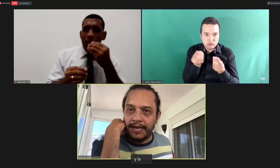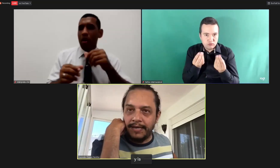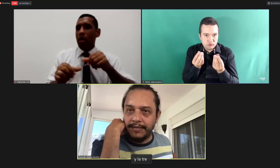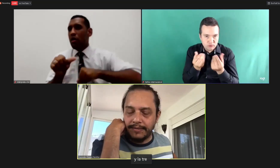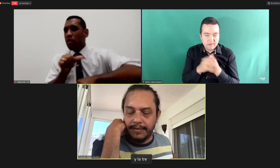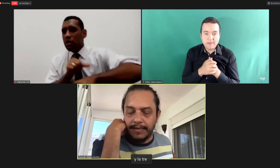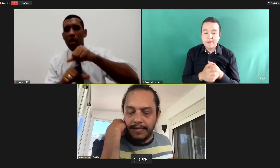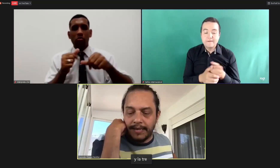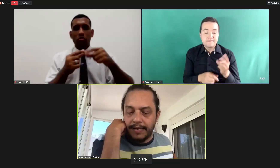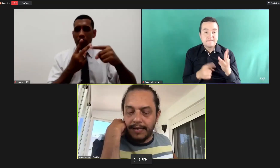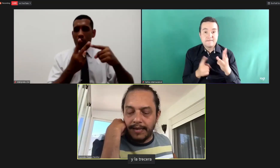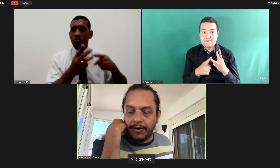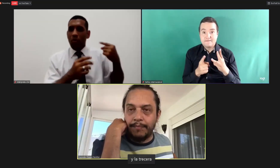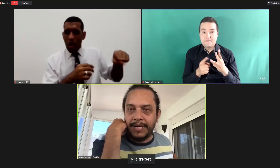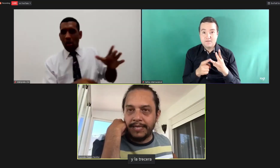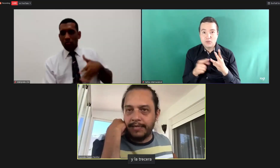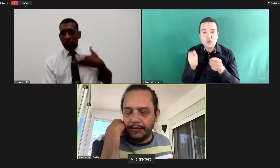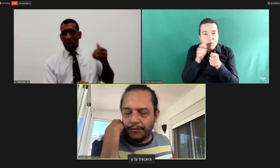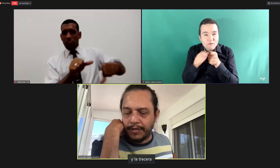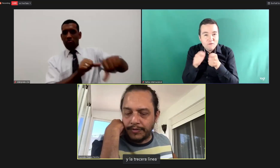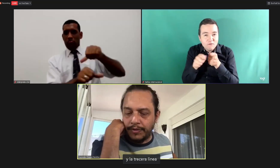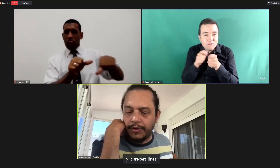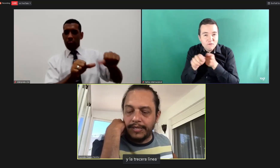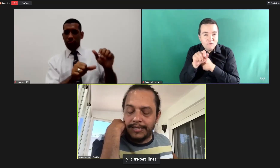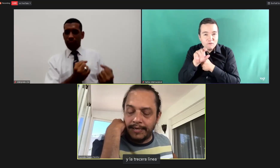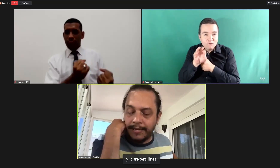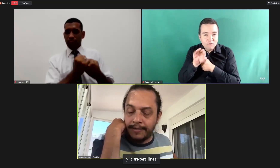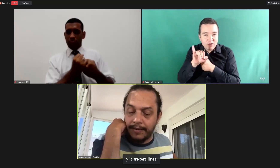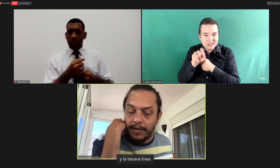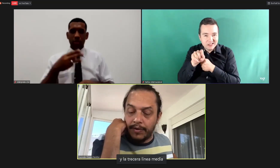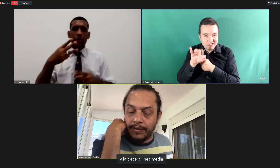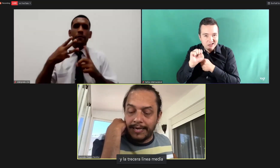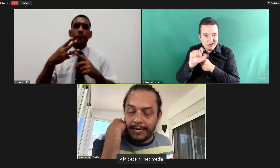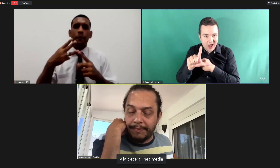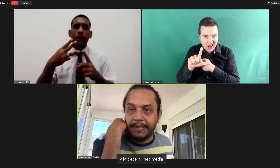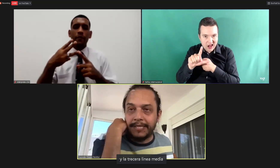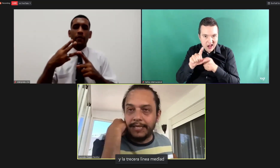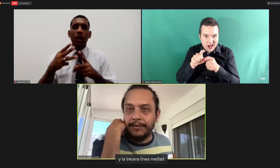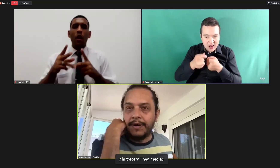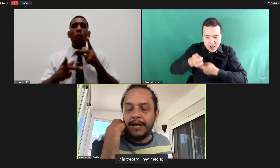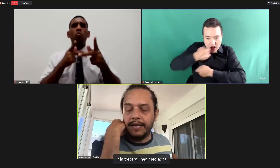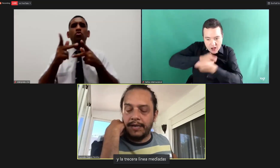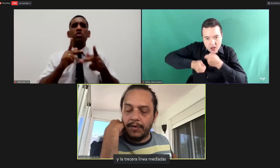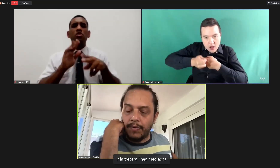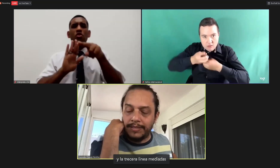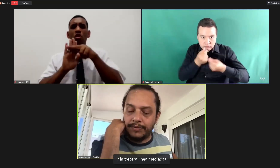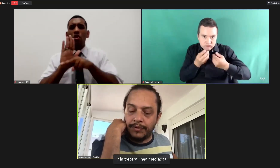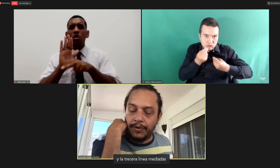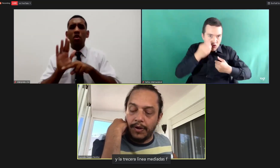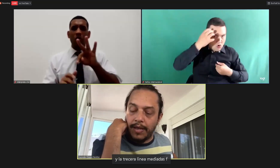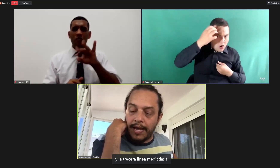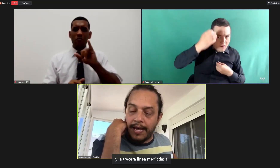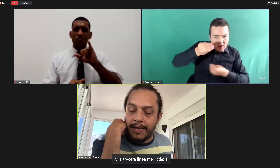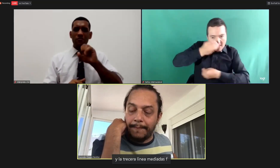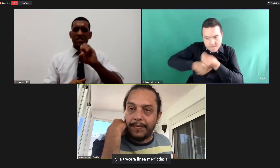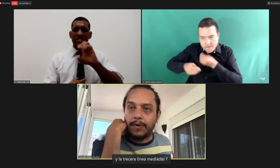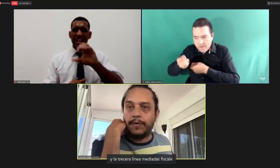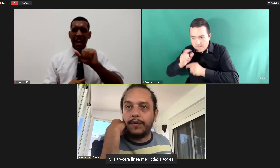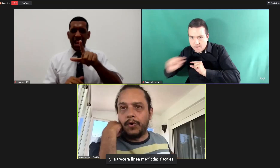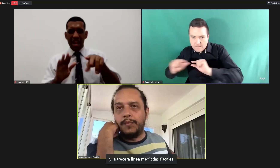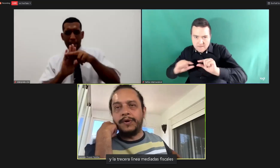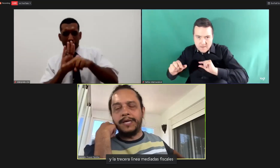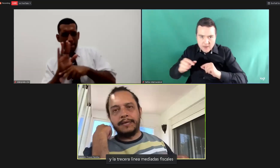medidas fiscales que acompañan este esfuerzo, ¿no? Y tener una clara perspectiva en cuanto